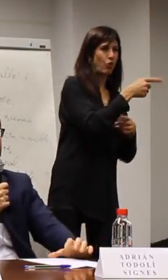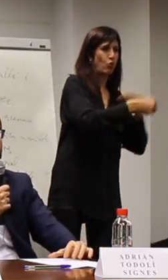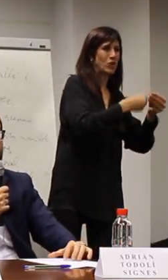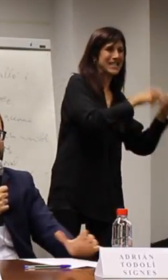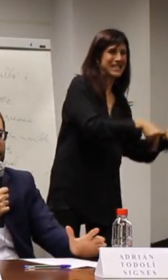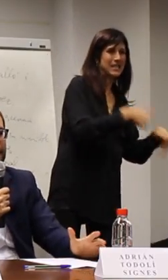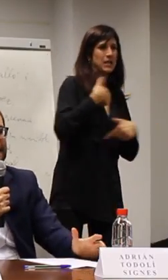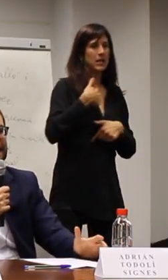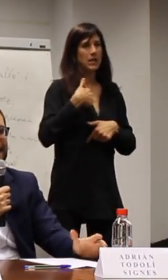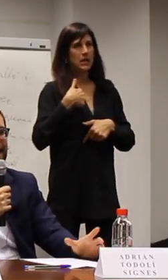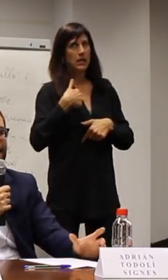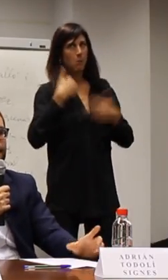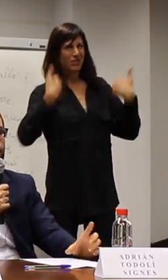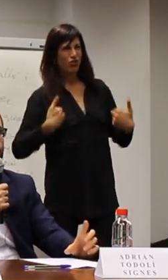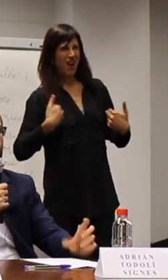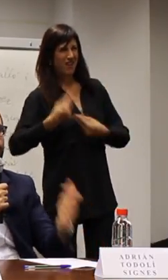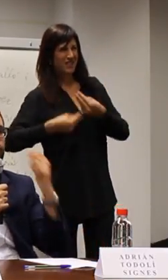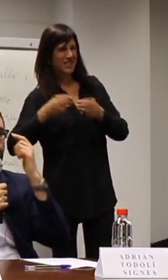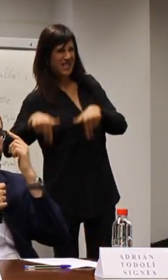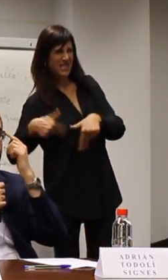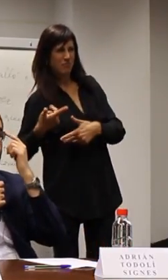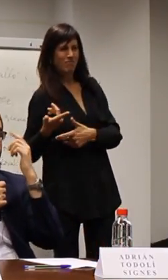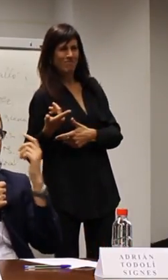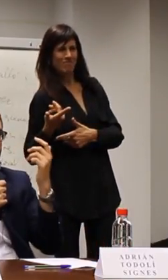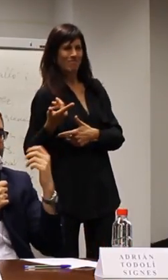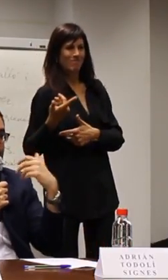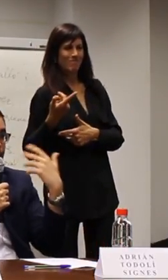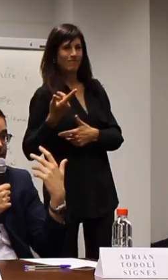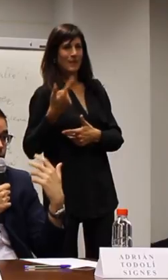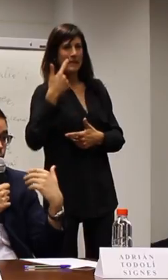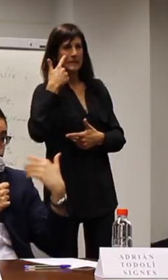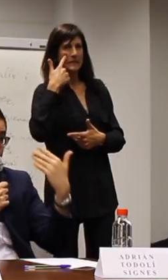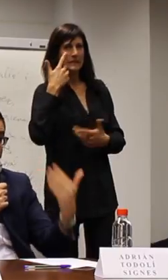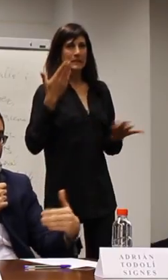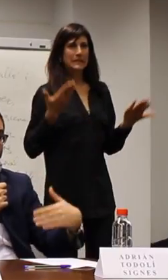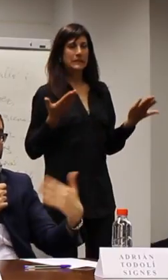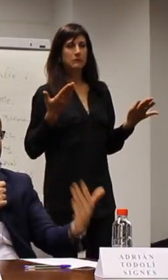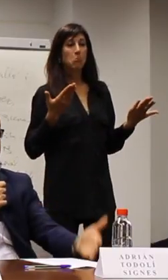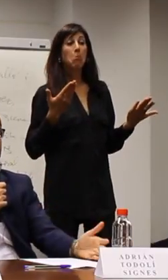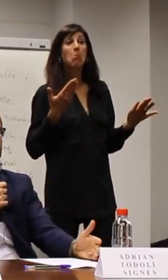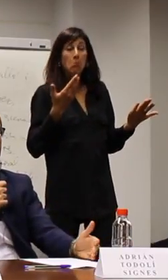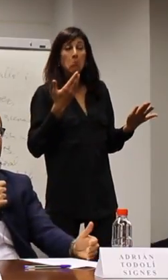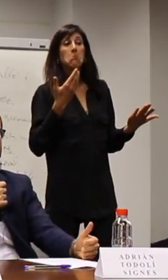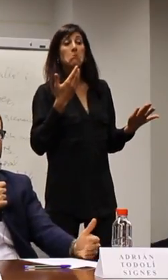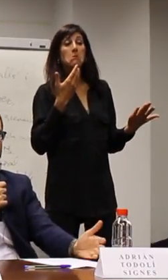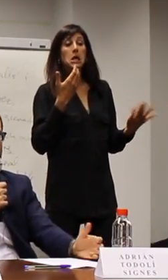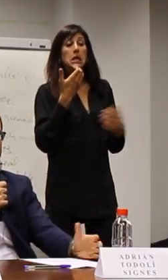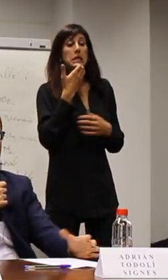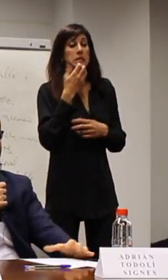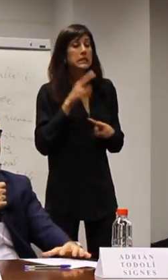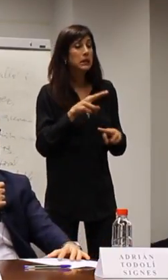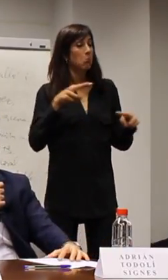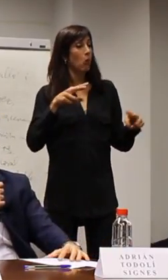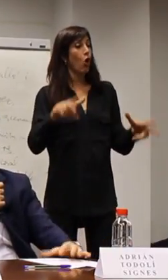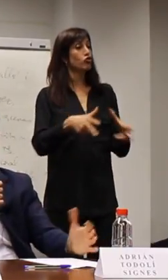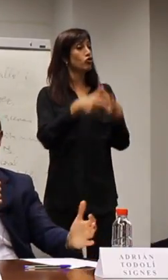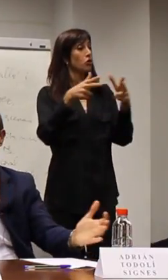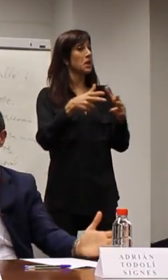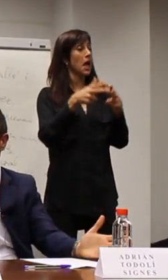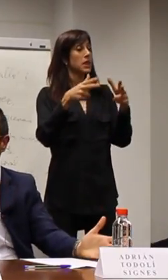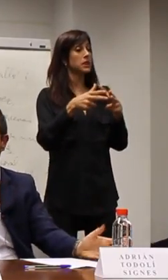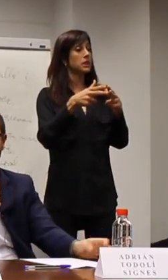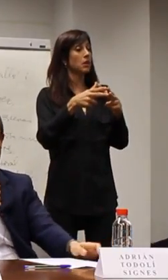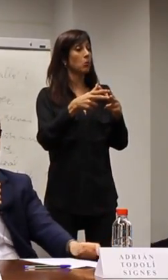aquí es donde yo veo que no, vamos, si realmente como sociedad vemos que las personas, porque están, no